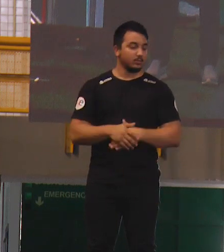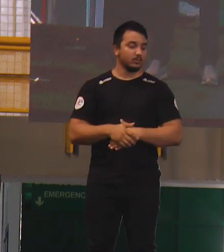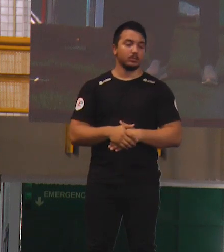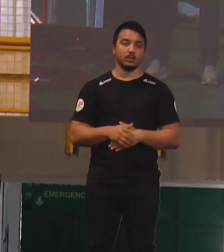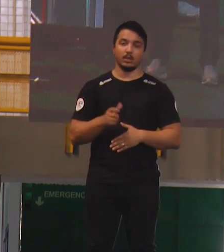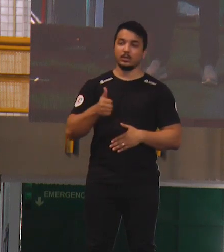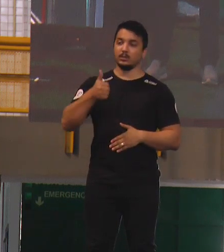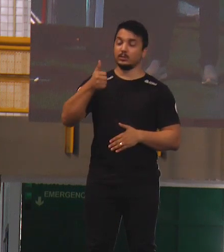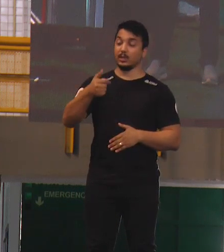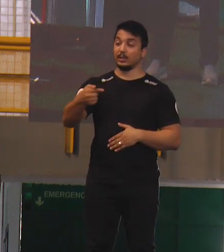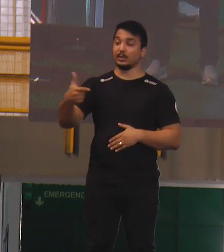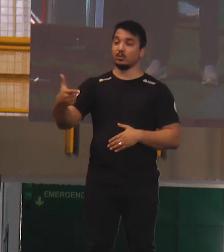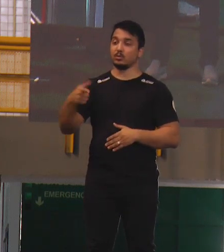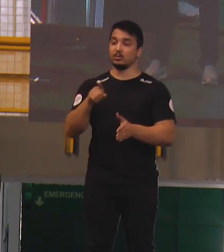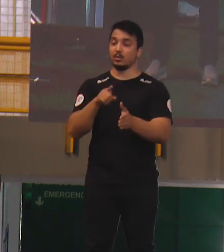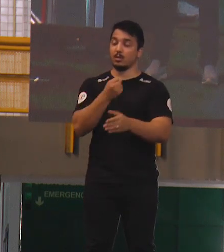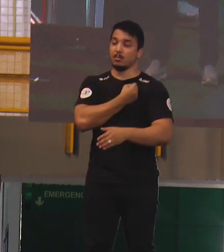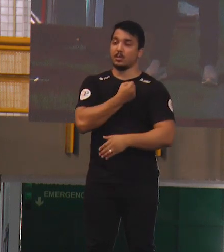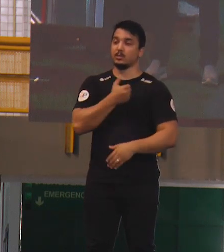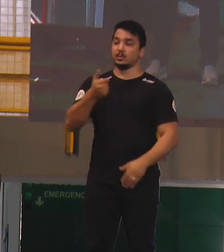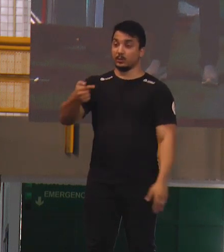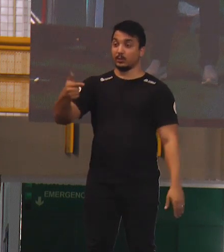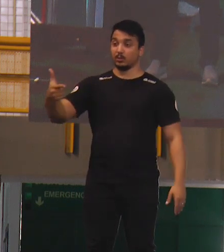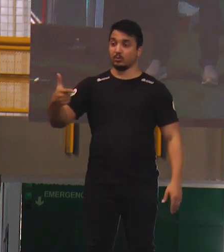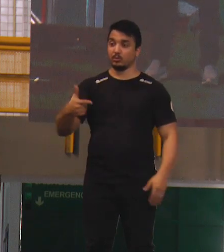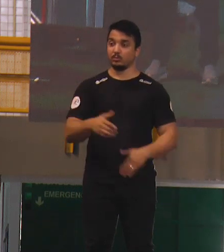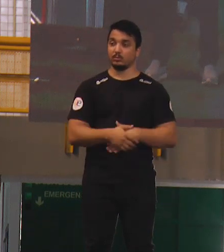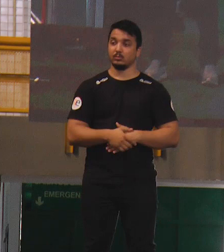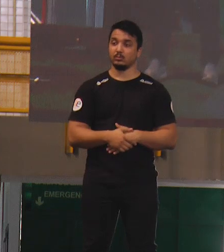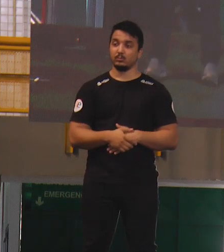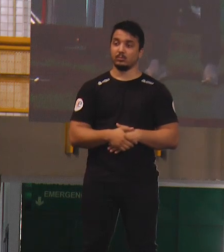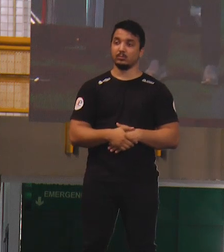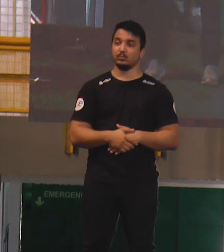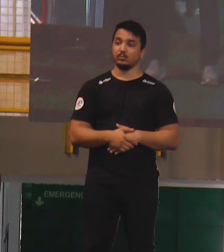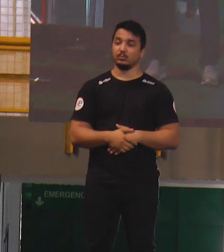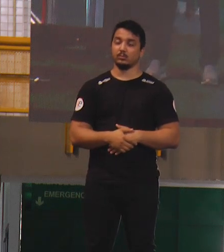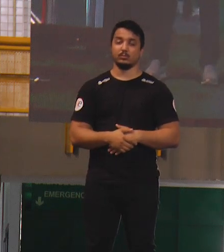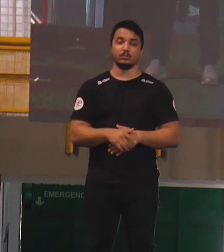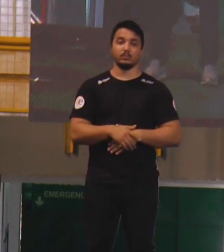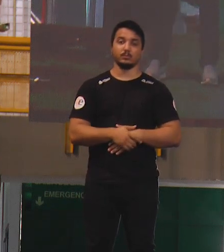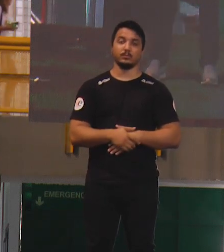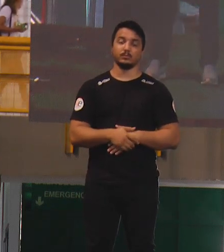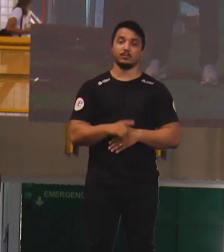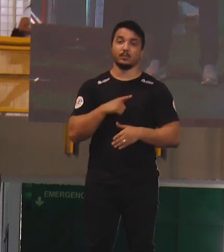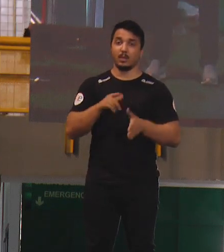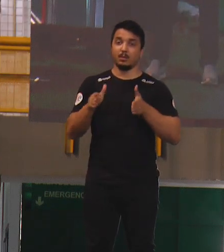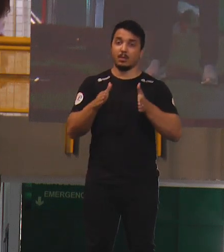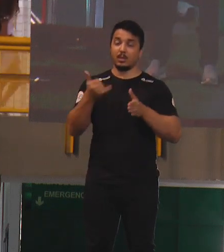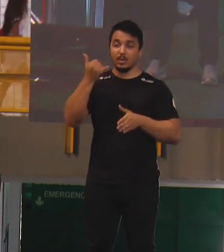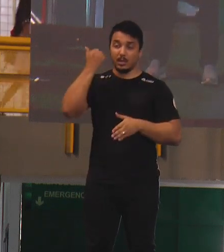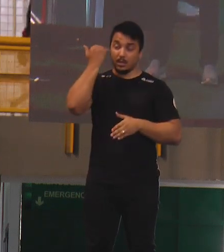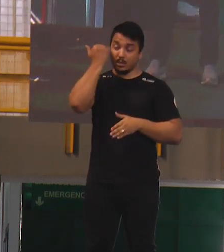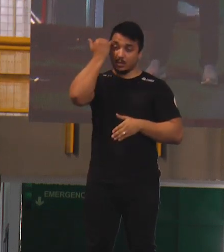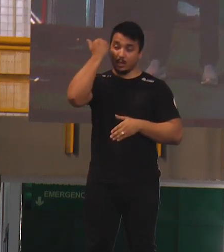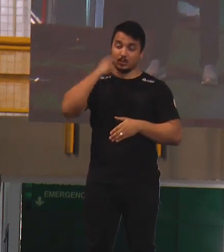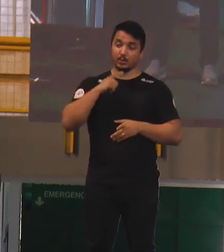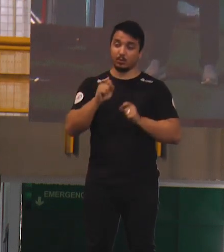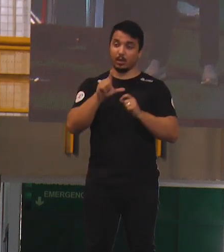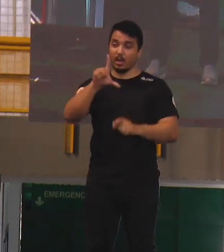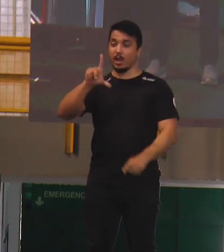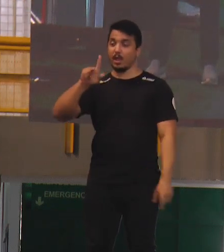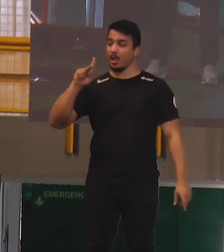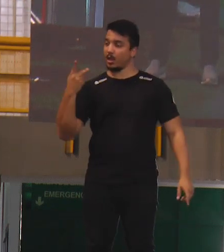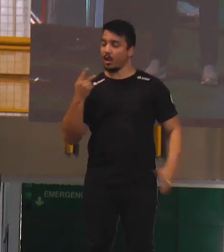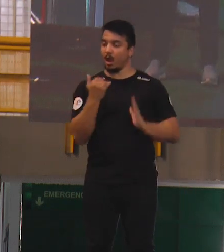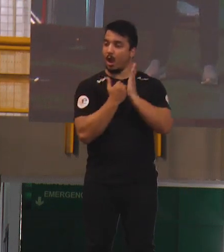Decréscimo da produção do hormônio luteinizante? Não. Na puberdade, dispara quem? O